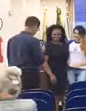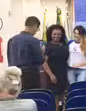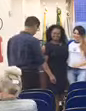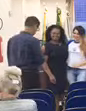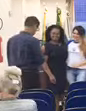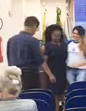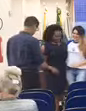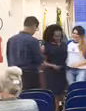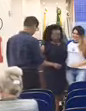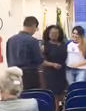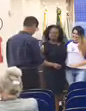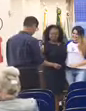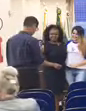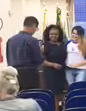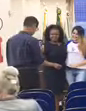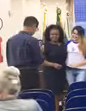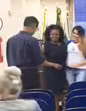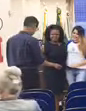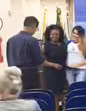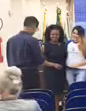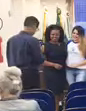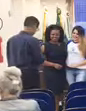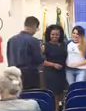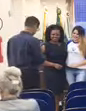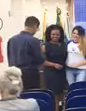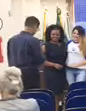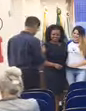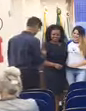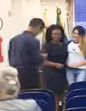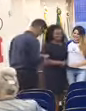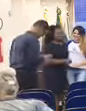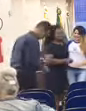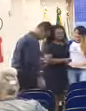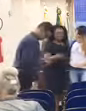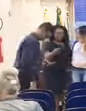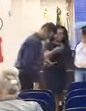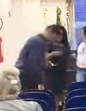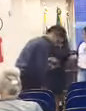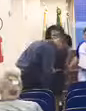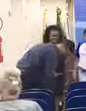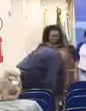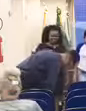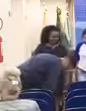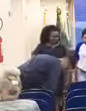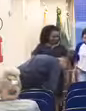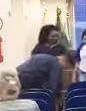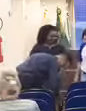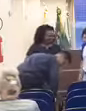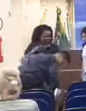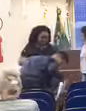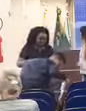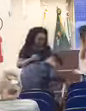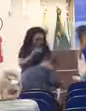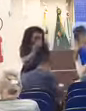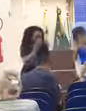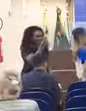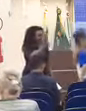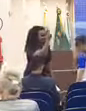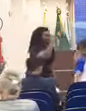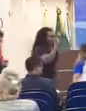que a presença do prefeito, ela não é, na verdade, um convite. Isso é uma prerrogativa da abertura dos